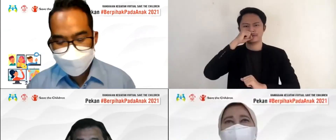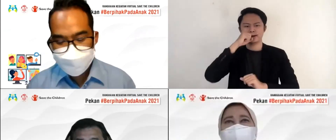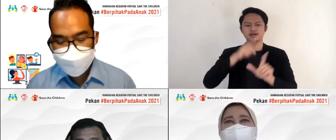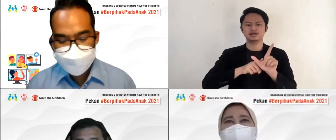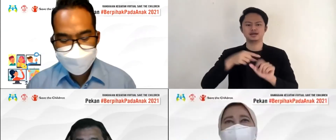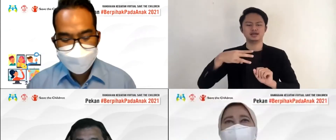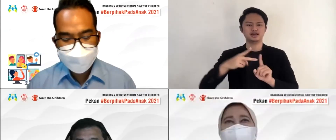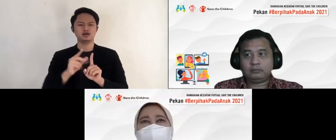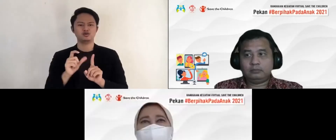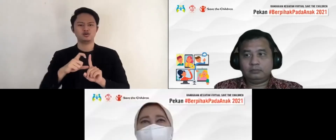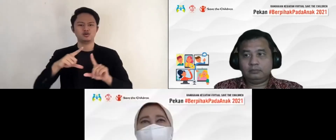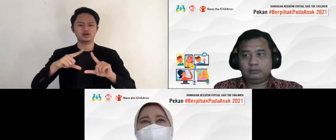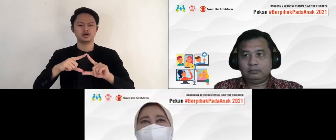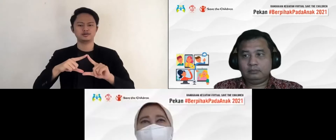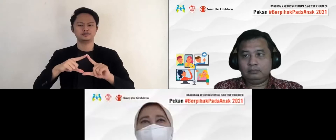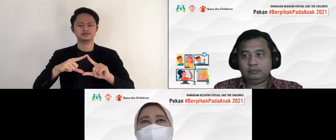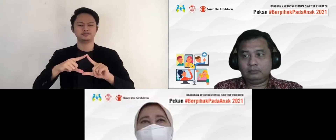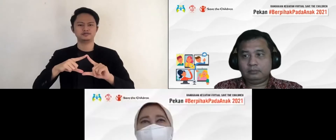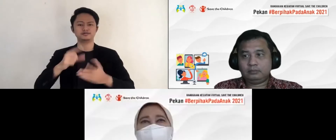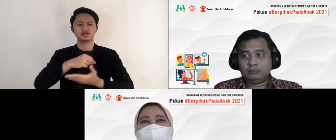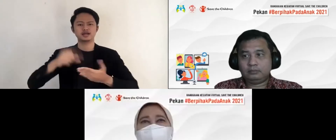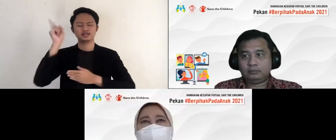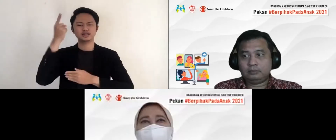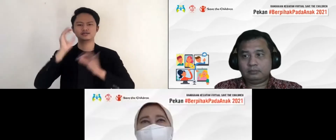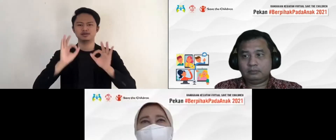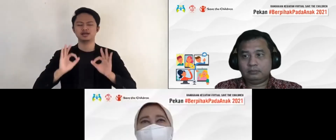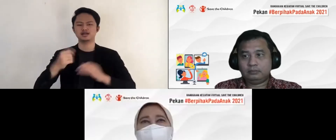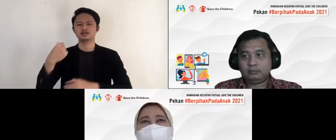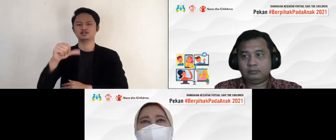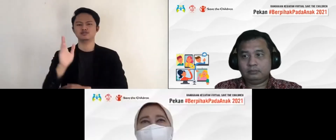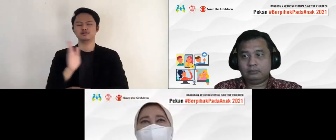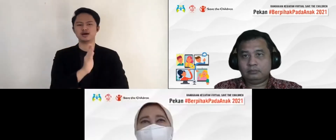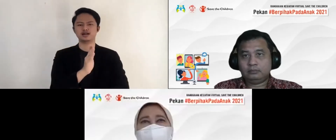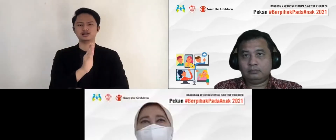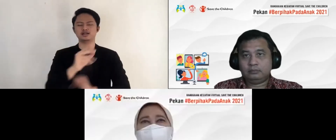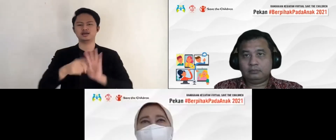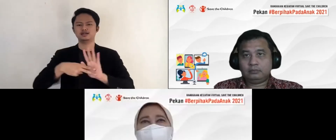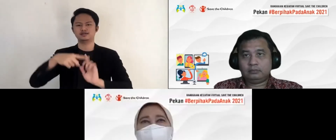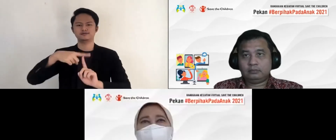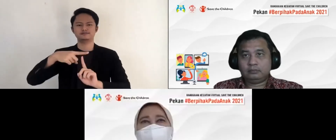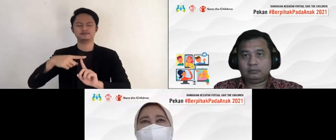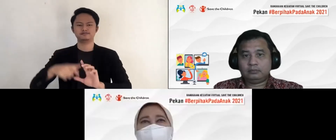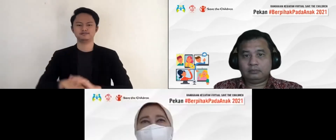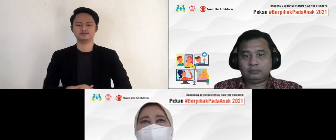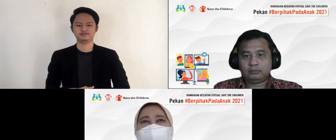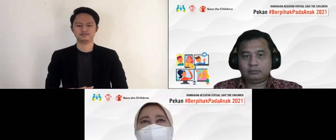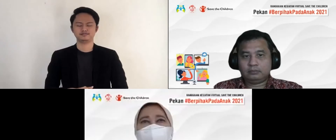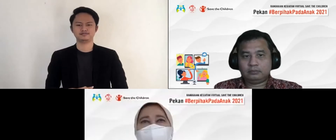SPD, yang merupakan Sekretaris Dinas Pendidikan Kabupaten Sumba Barat, Provinsi Nusa Tenggara